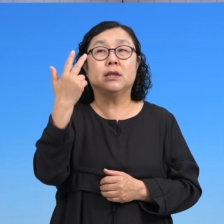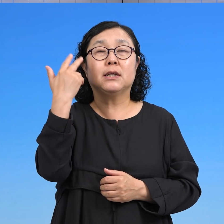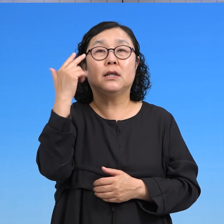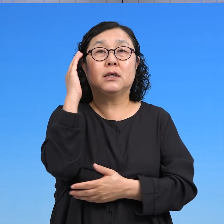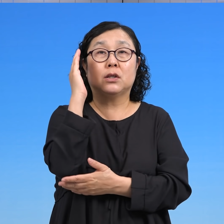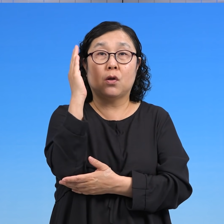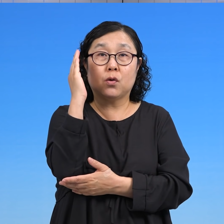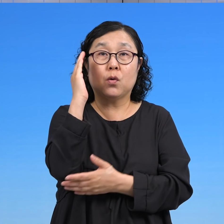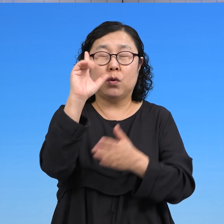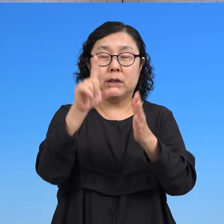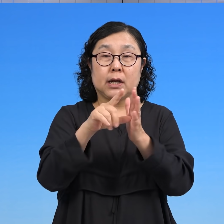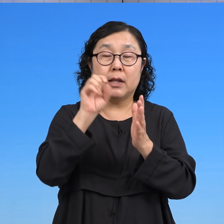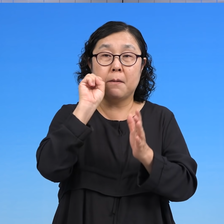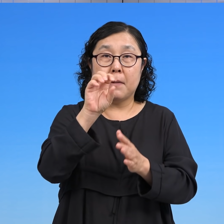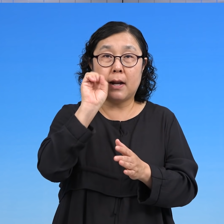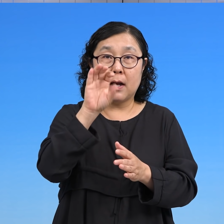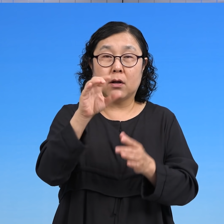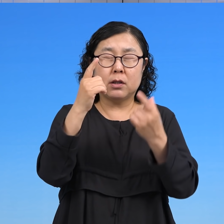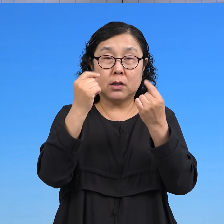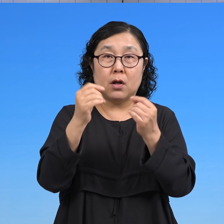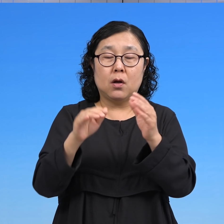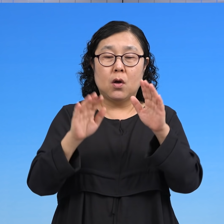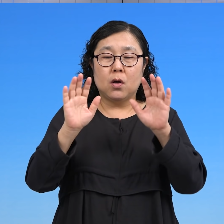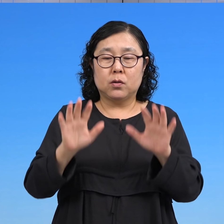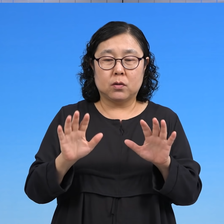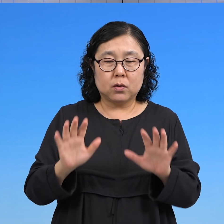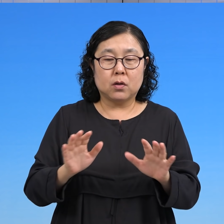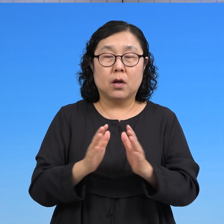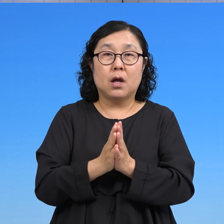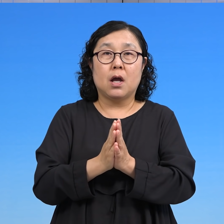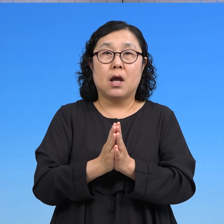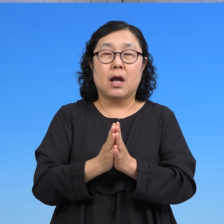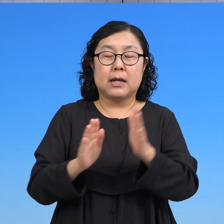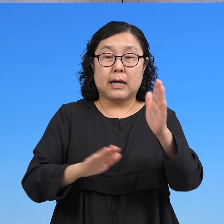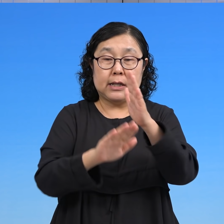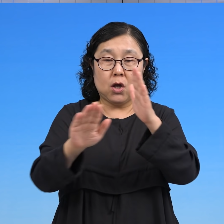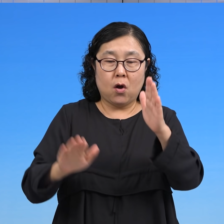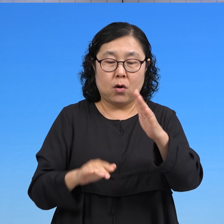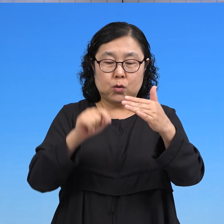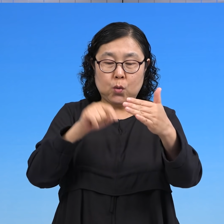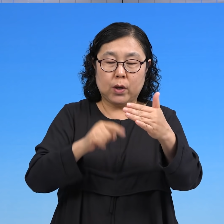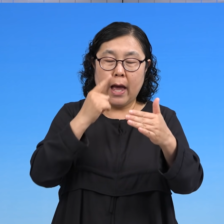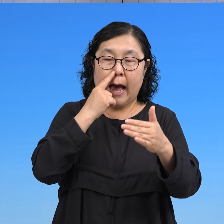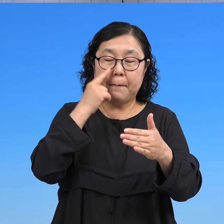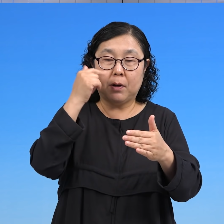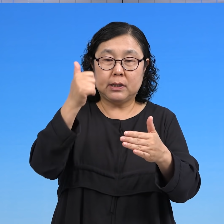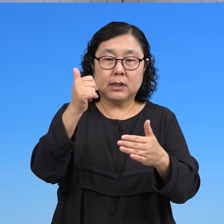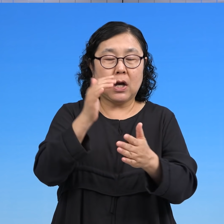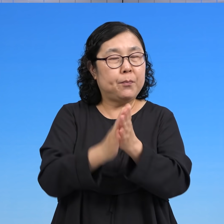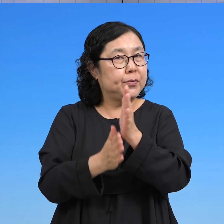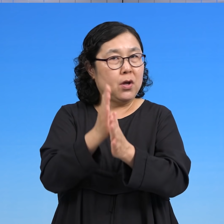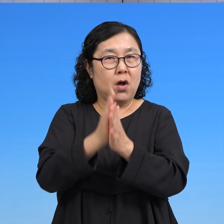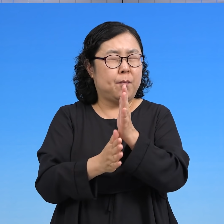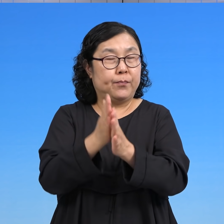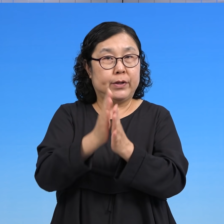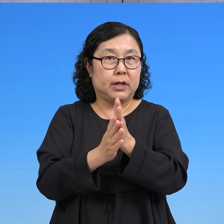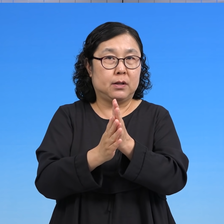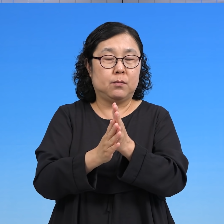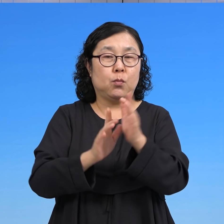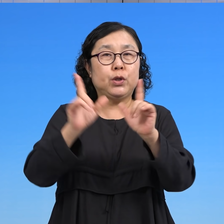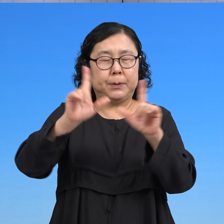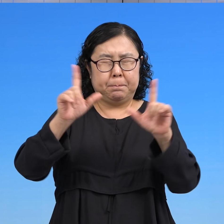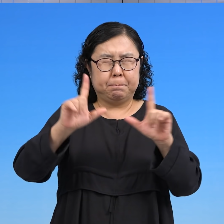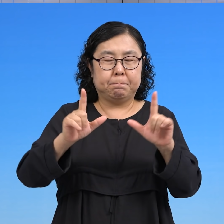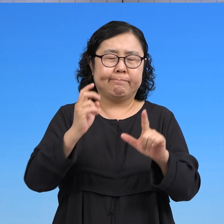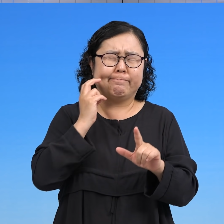더군다나 지난주 제가 설교 시간에도 언급했습니다만 오늘날 가정 안에서 이 아버지 부재 현상, 이 심각한